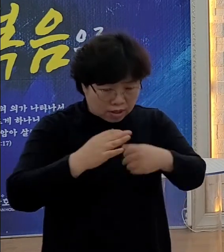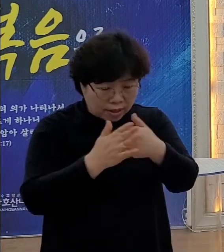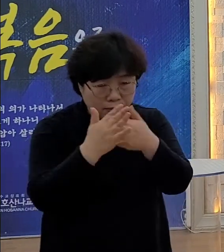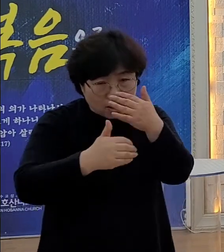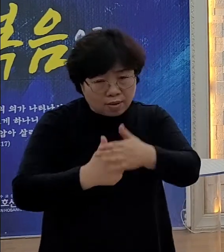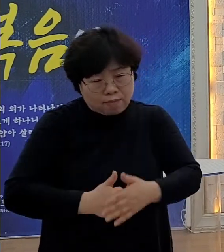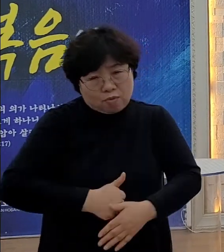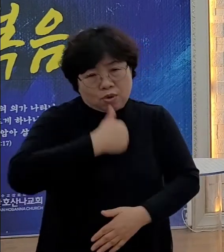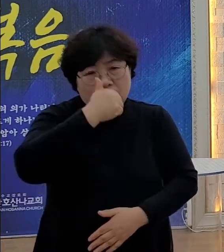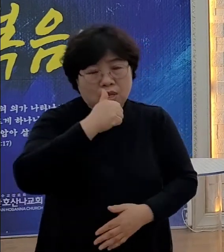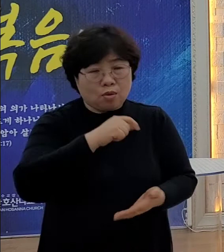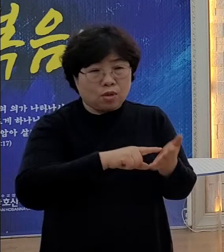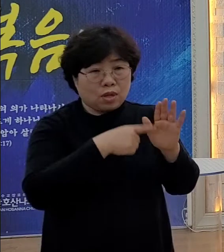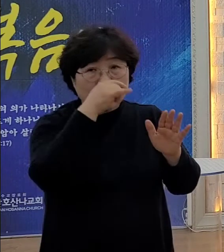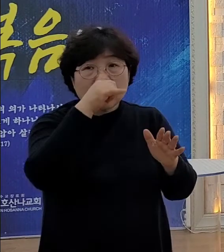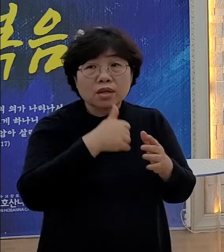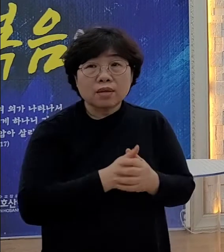때문이다.